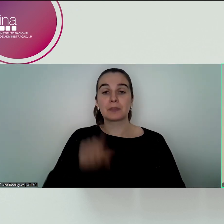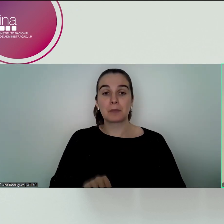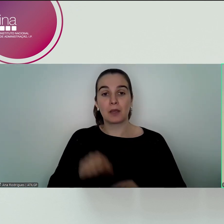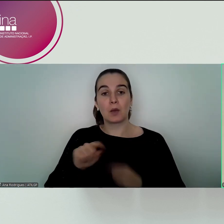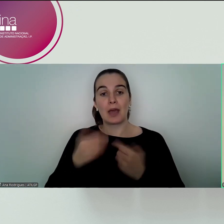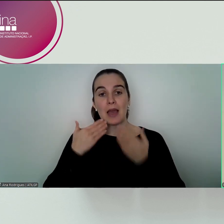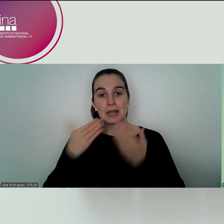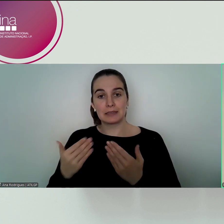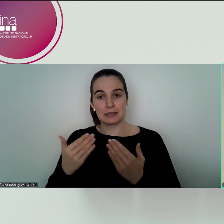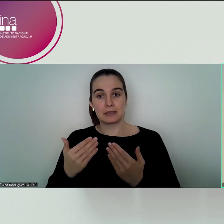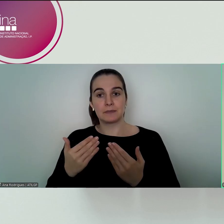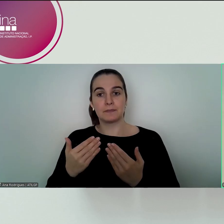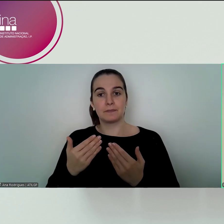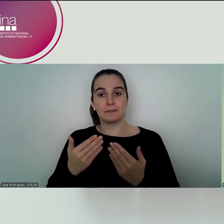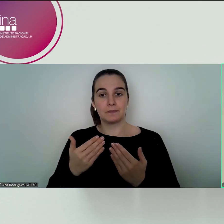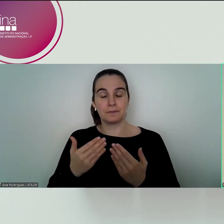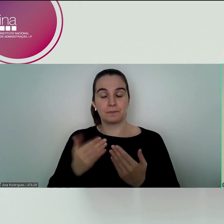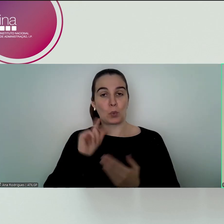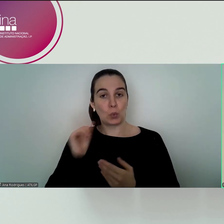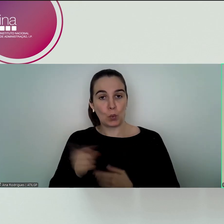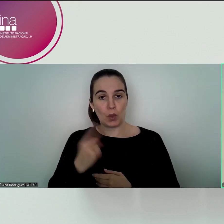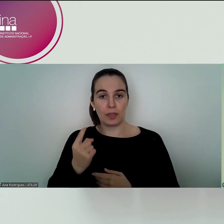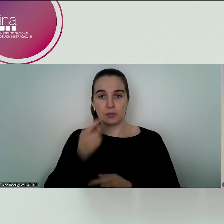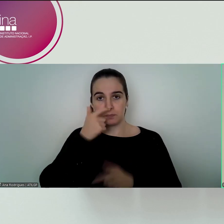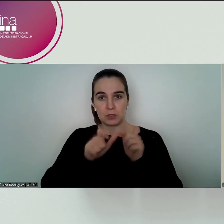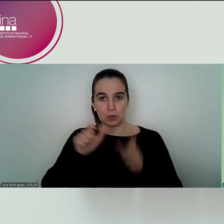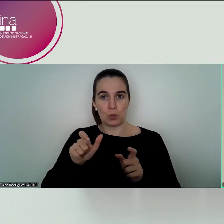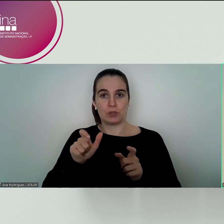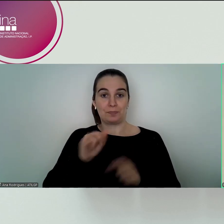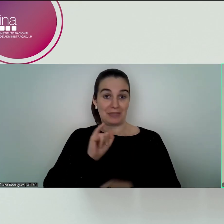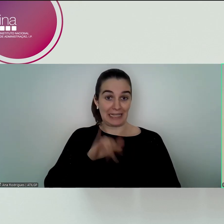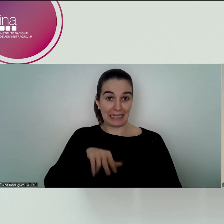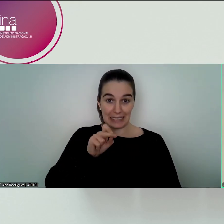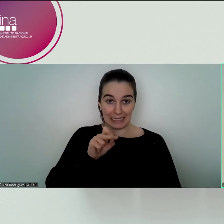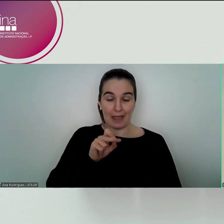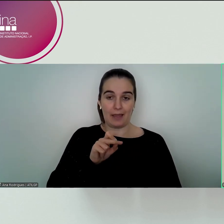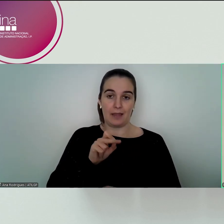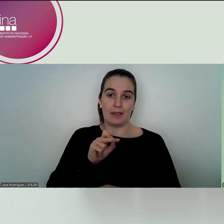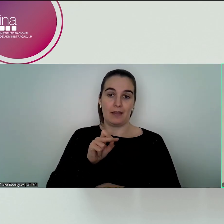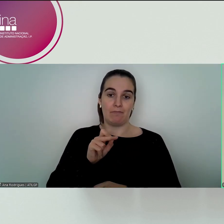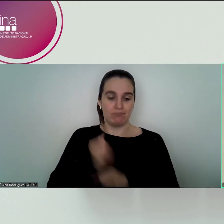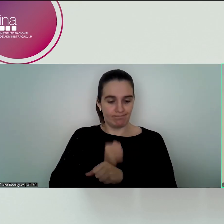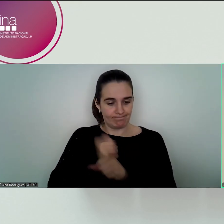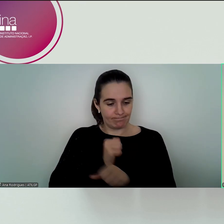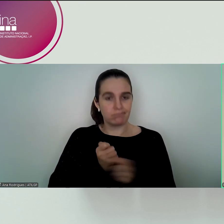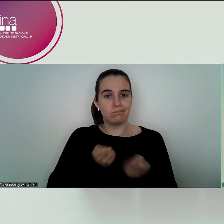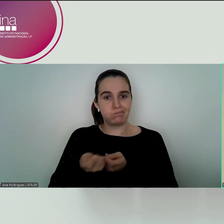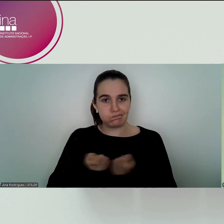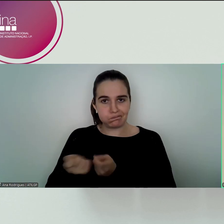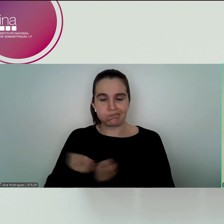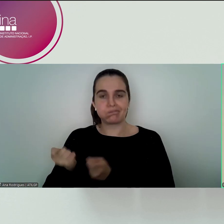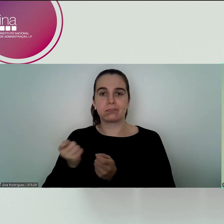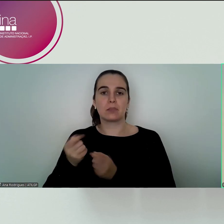de agradecimento a todos os que, por parte do INA, trabalharam, enfim, na organização e